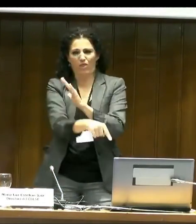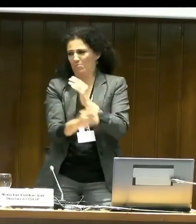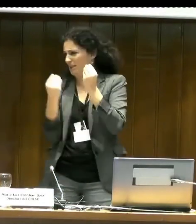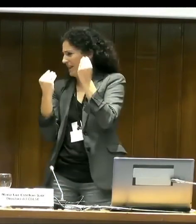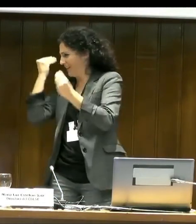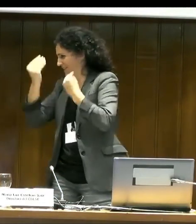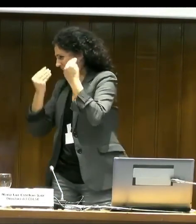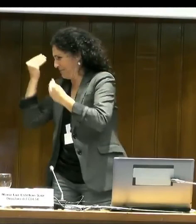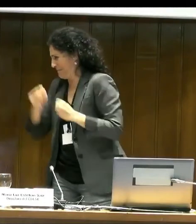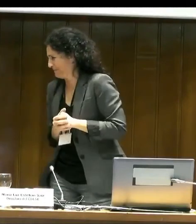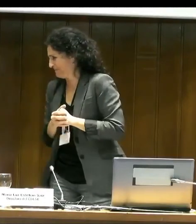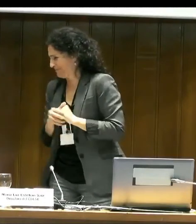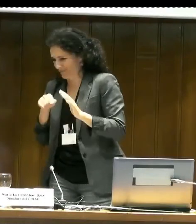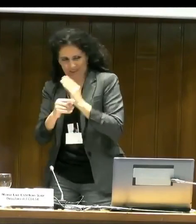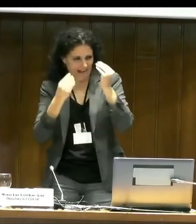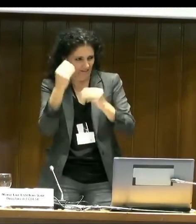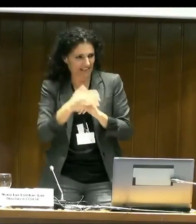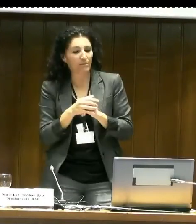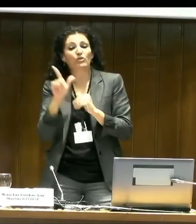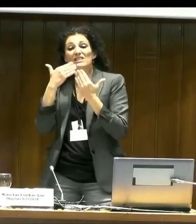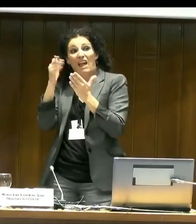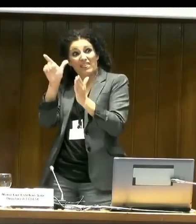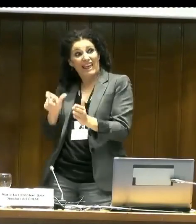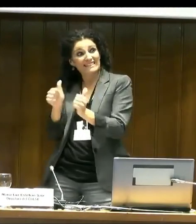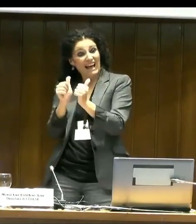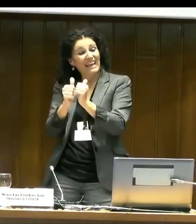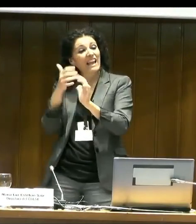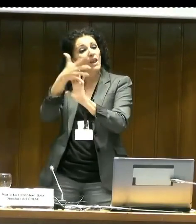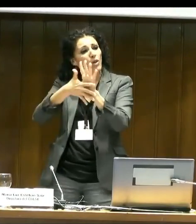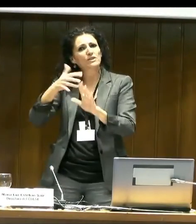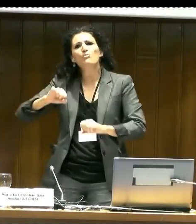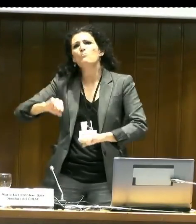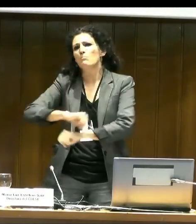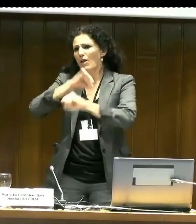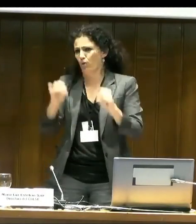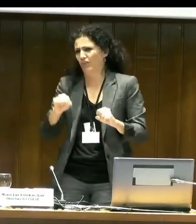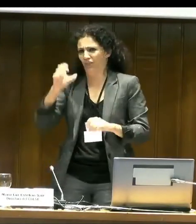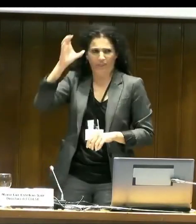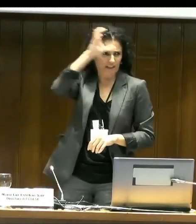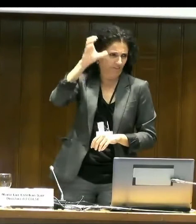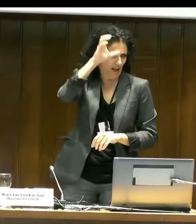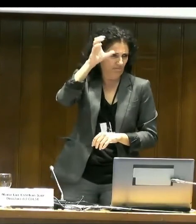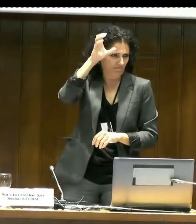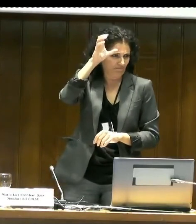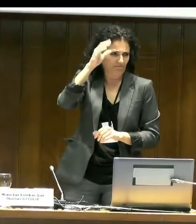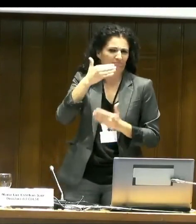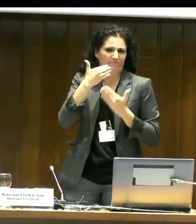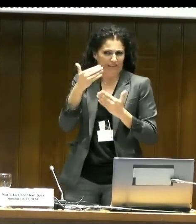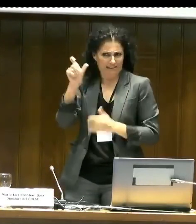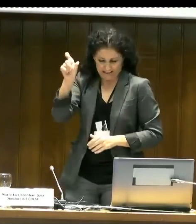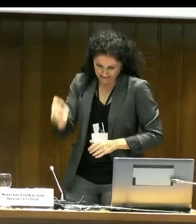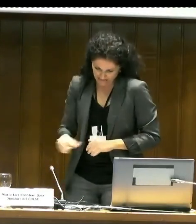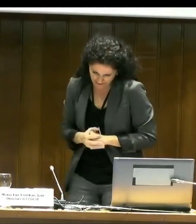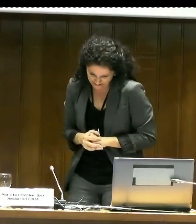Y todo lo que hacía, lo hacía desde una mirada profundamente reflexiva. Gracias a